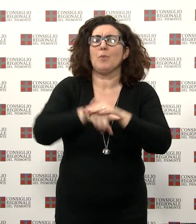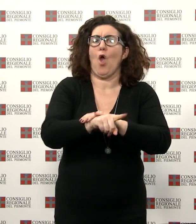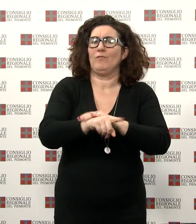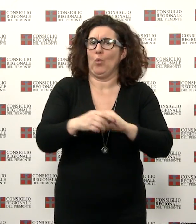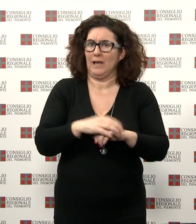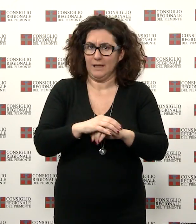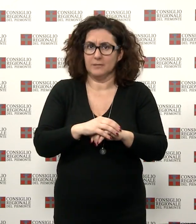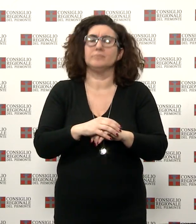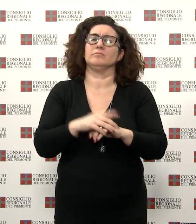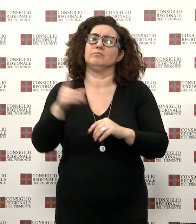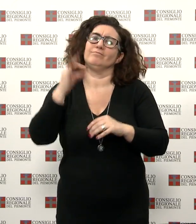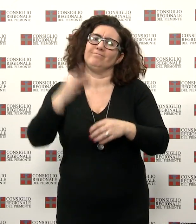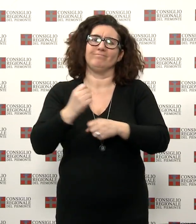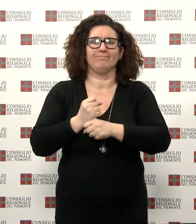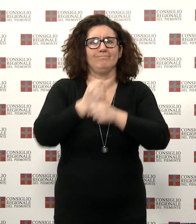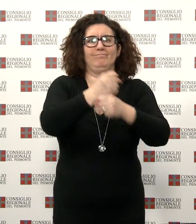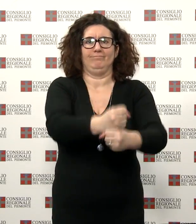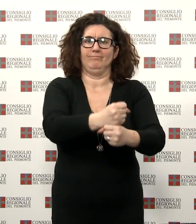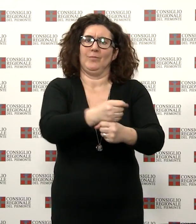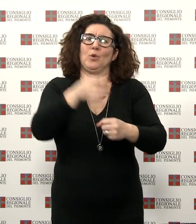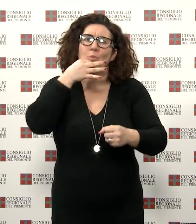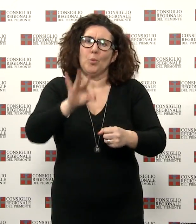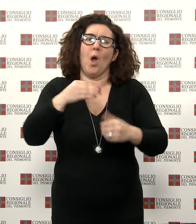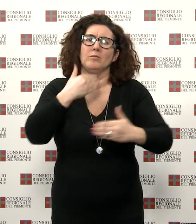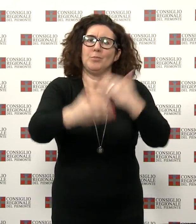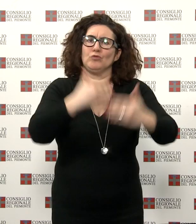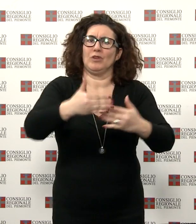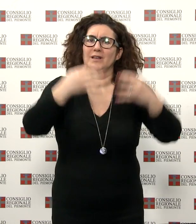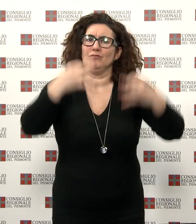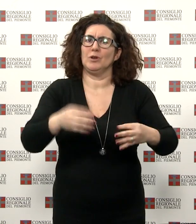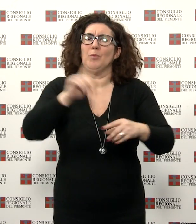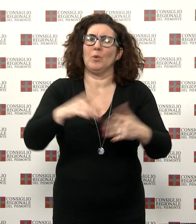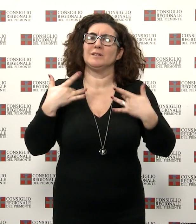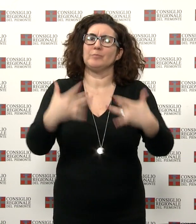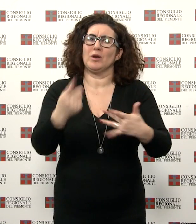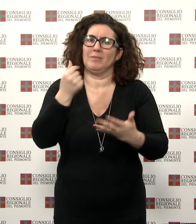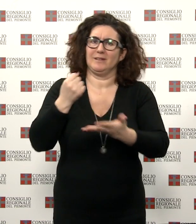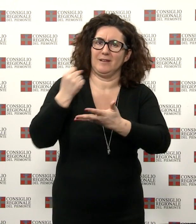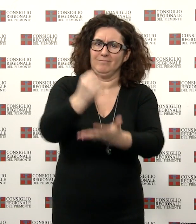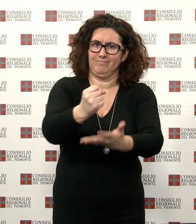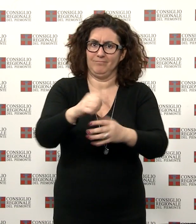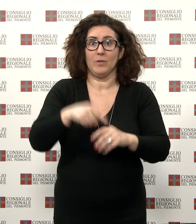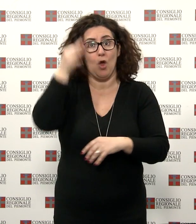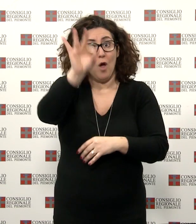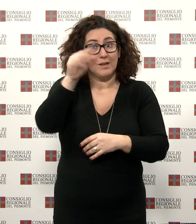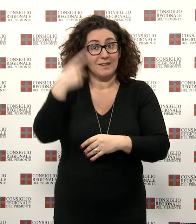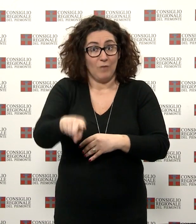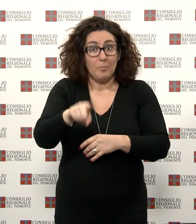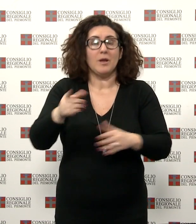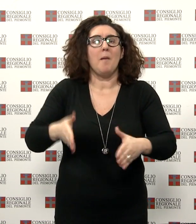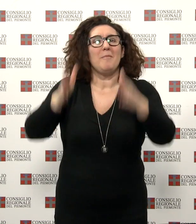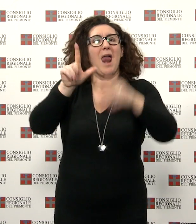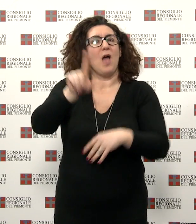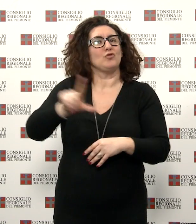di rappresentatività nei processi decisionali e di disponibilità di risorse finanziarie. Con questo obiettivo si è tenuto a Palazzo